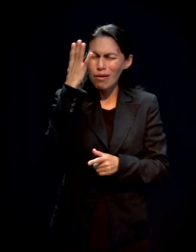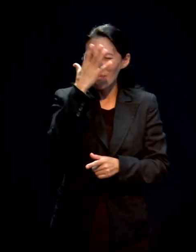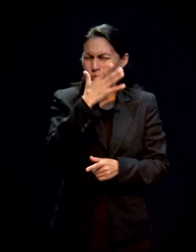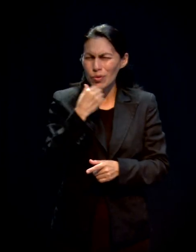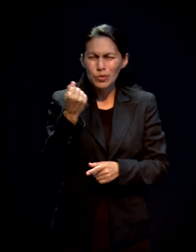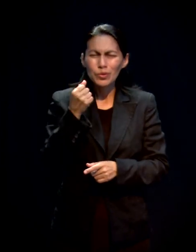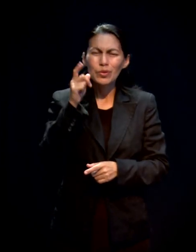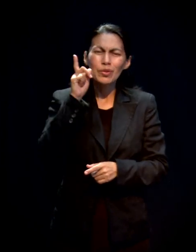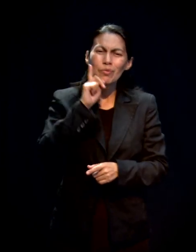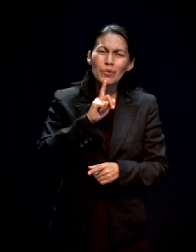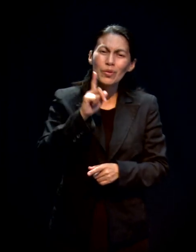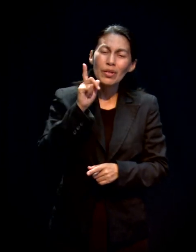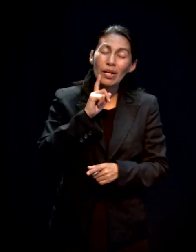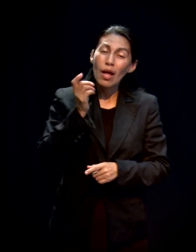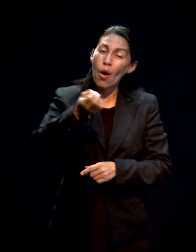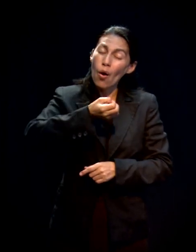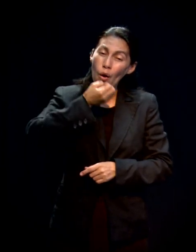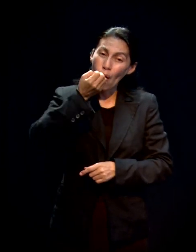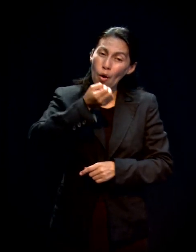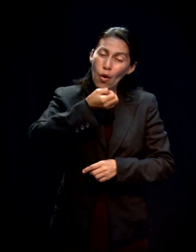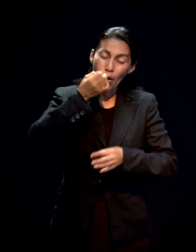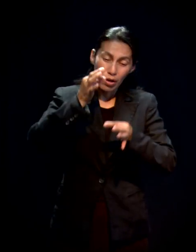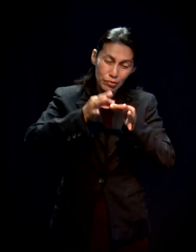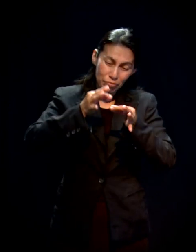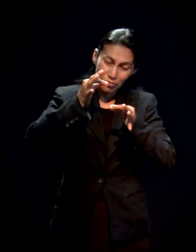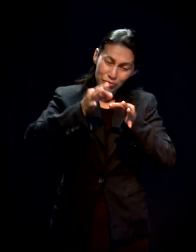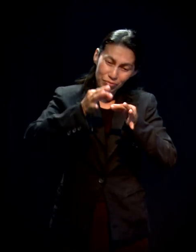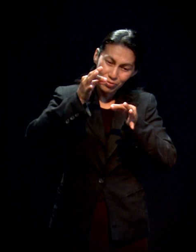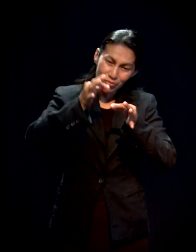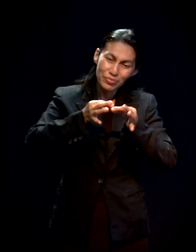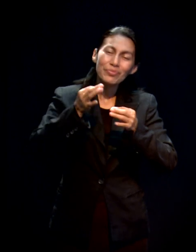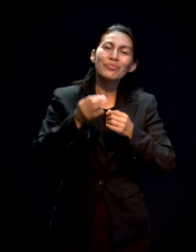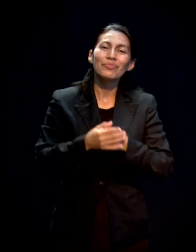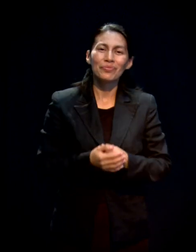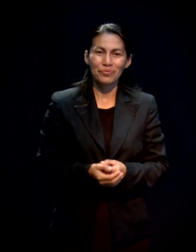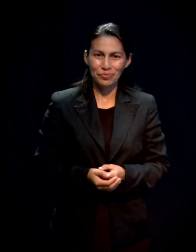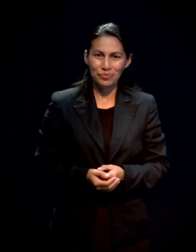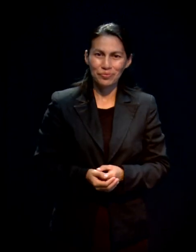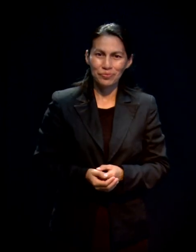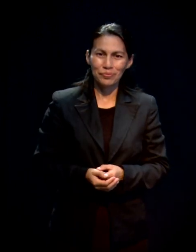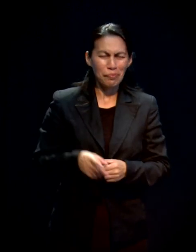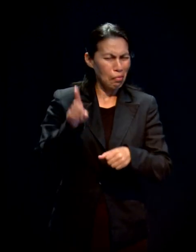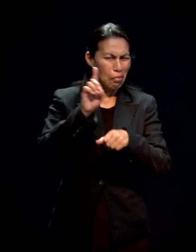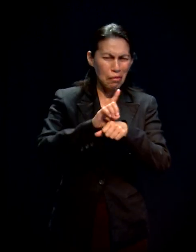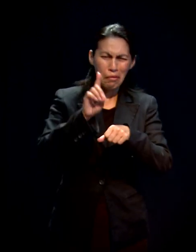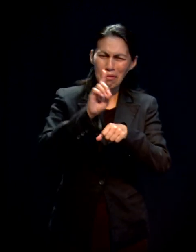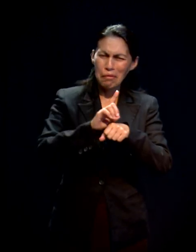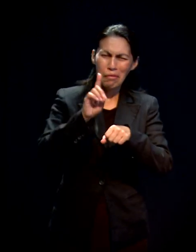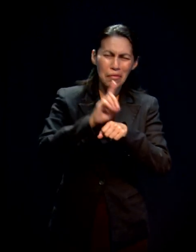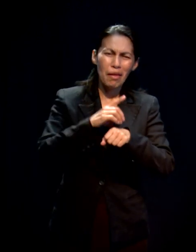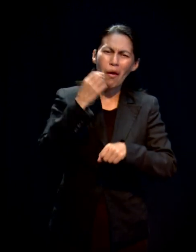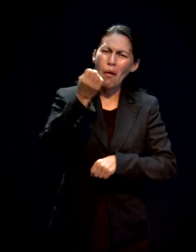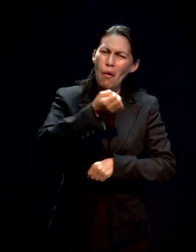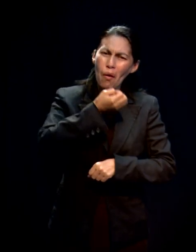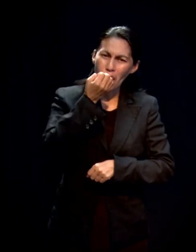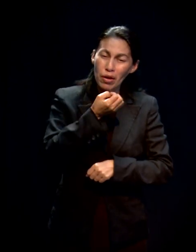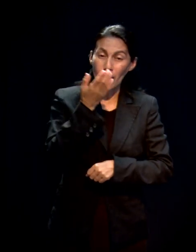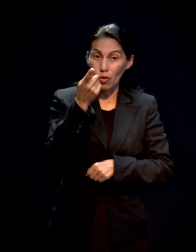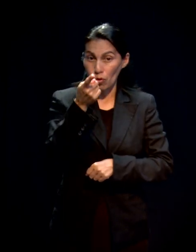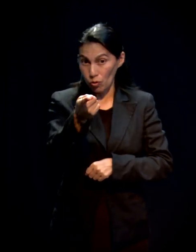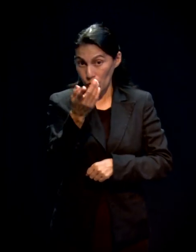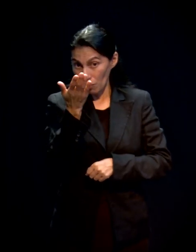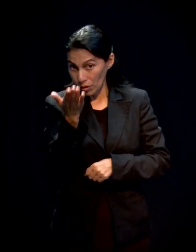de de damas preciosas que están orando estarán orando cada día por tu